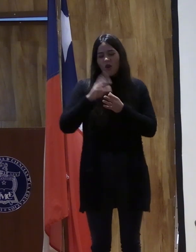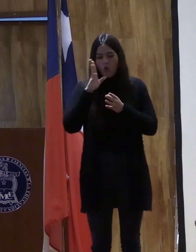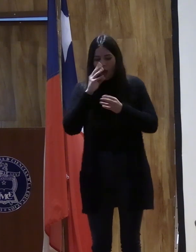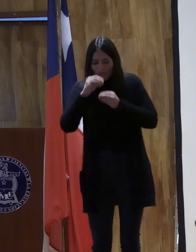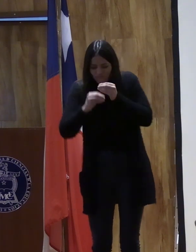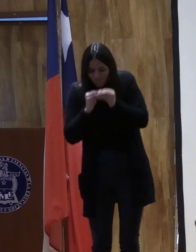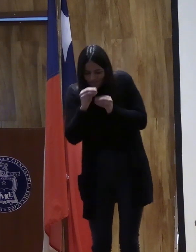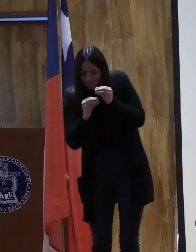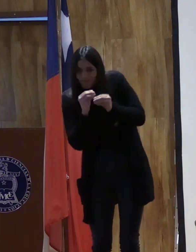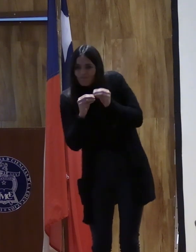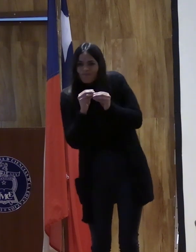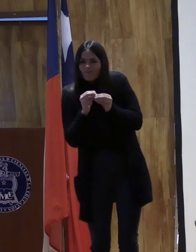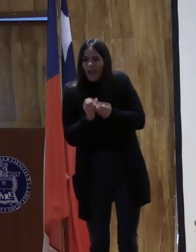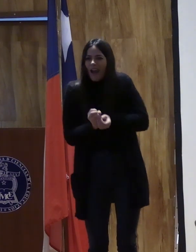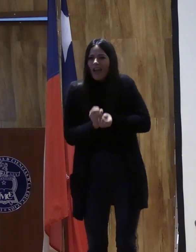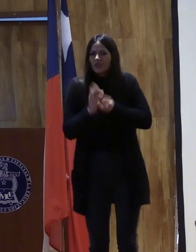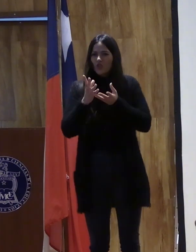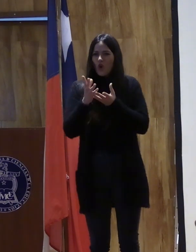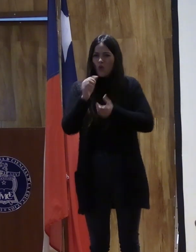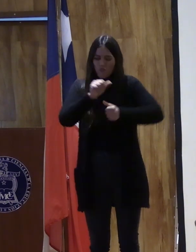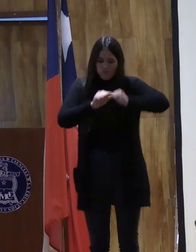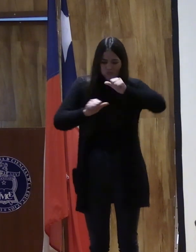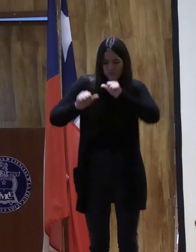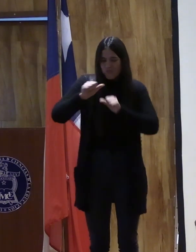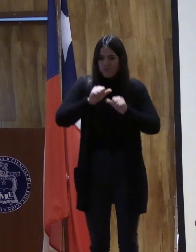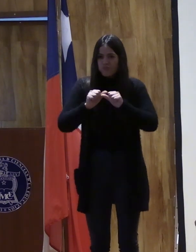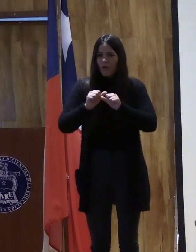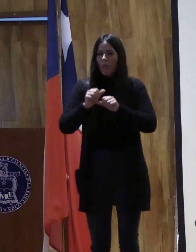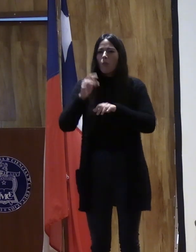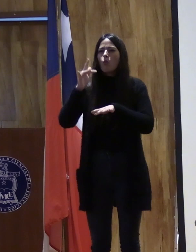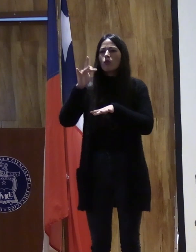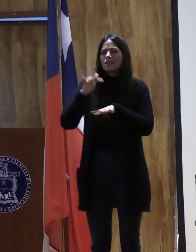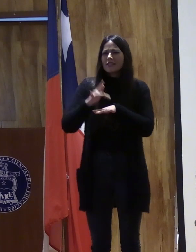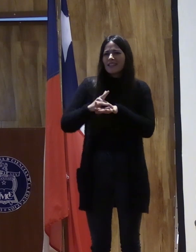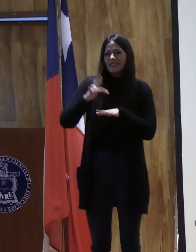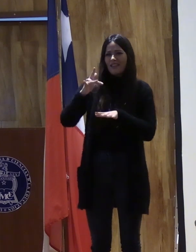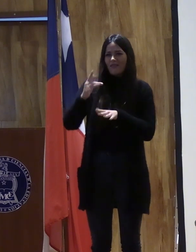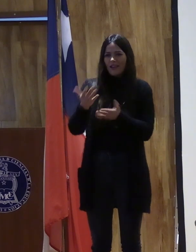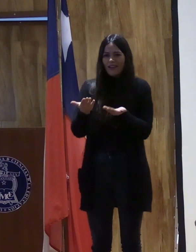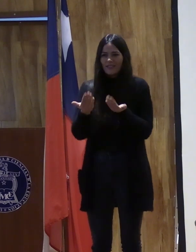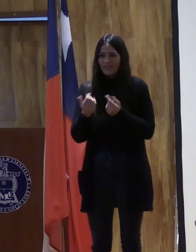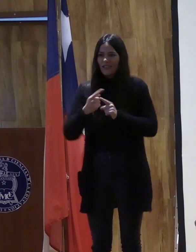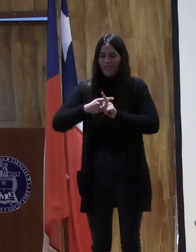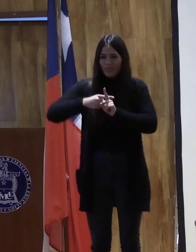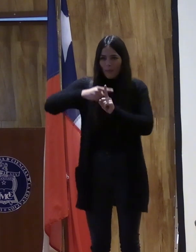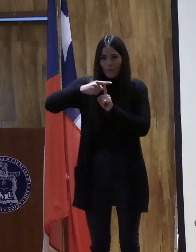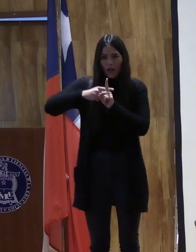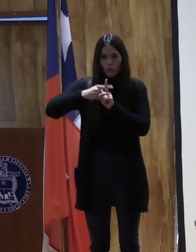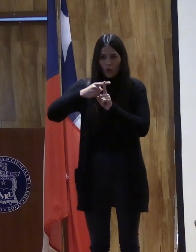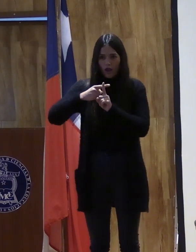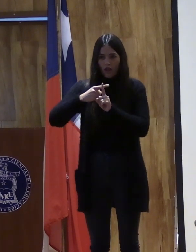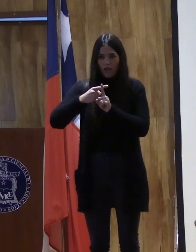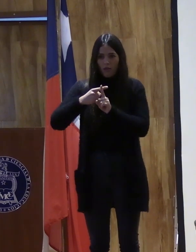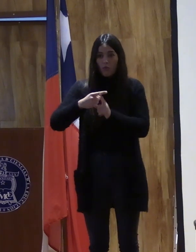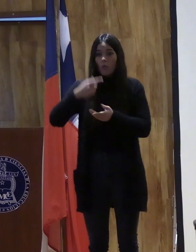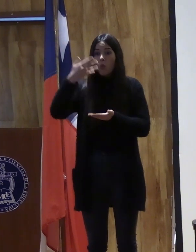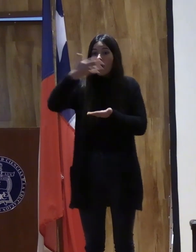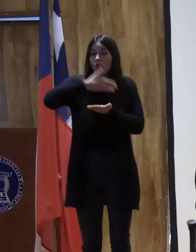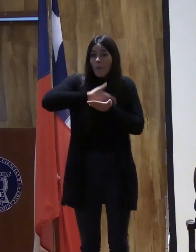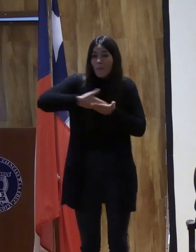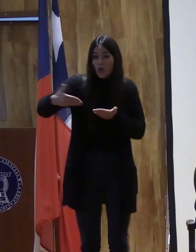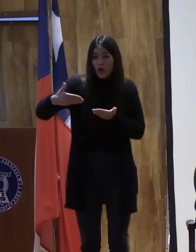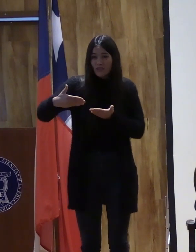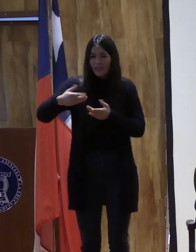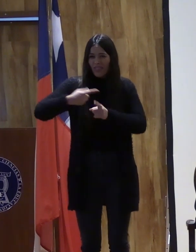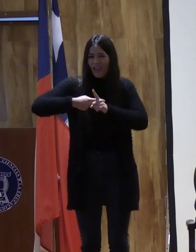nucleares. Las reacciones nucleares son muy sensibles a la temperatura. A 4 millones de grados apenas hay reacciones